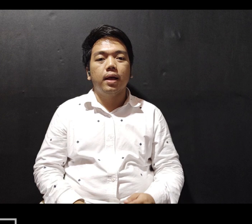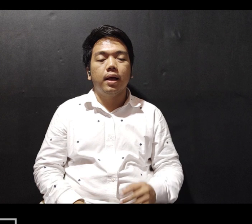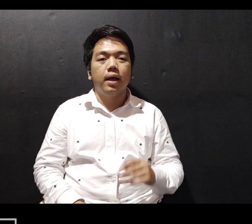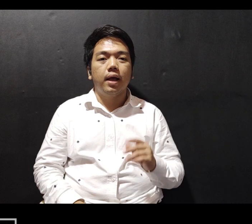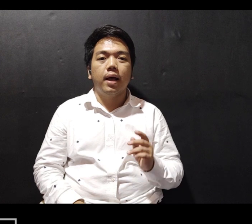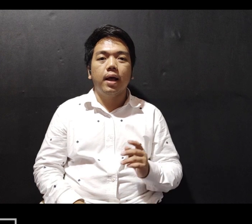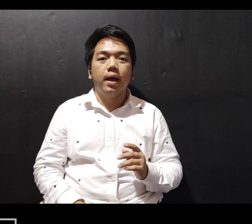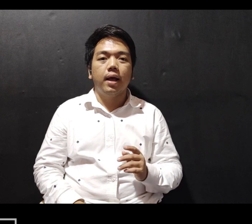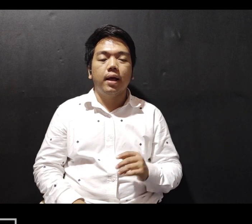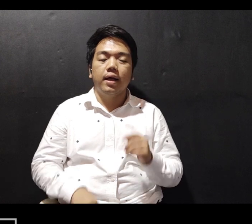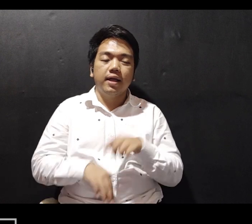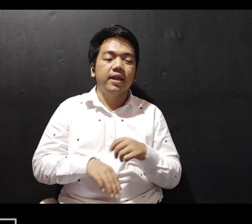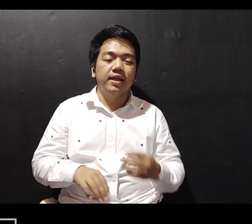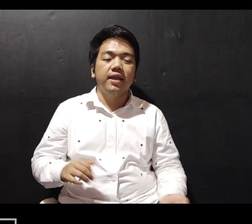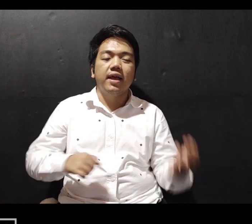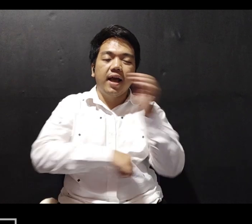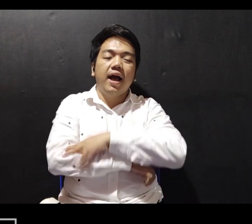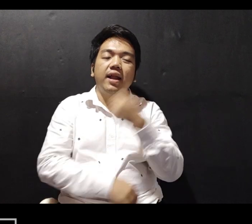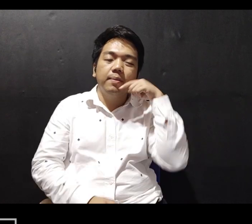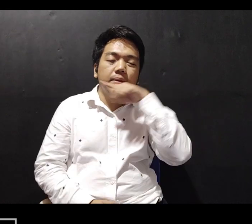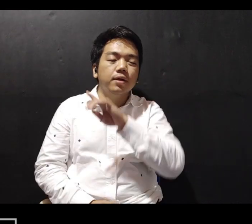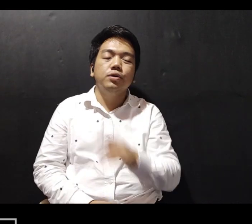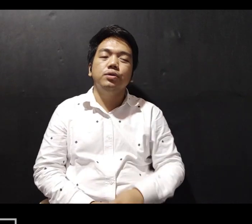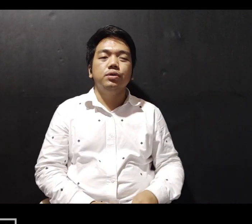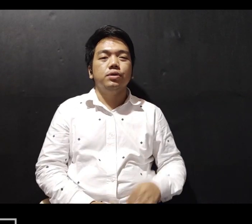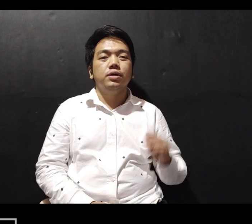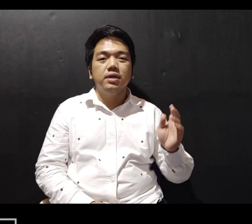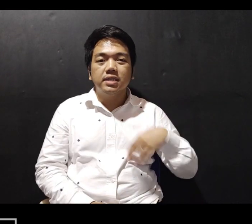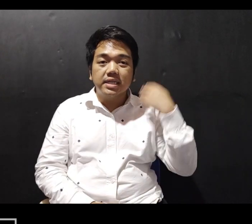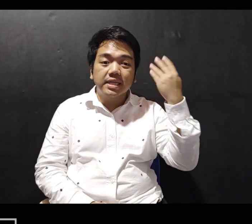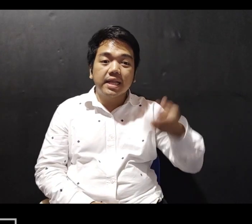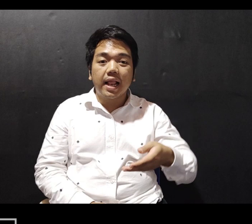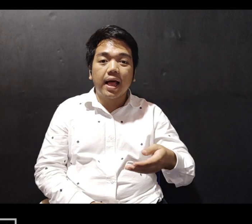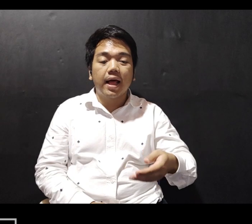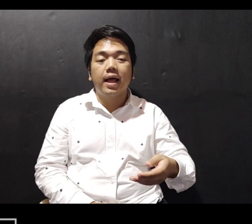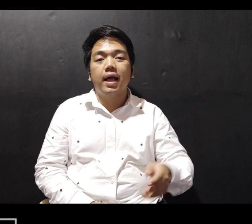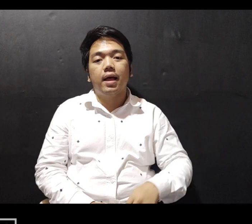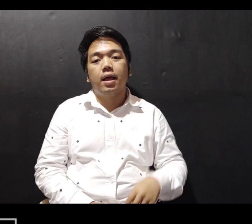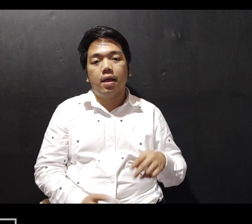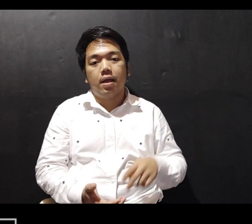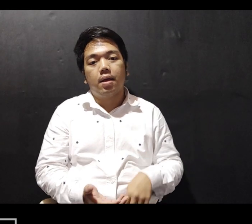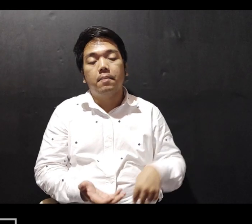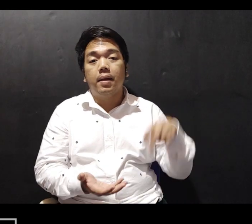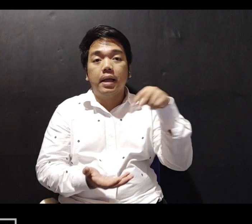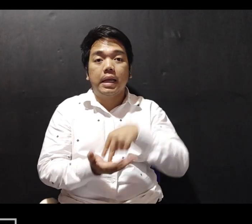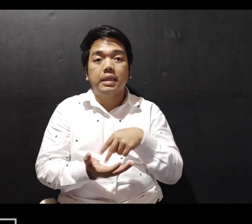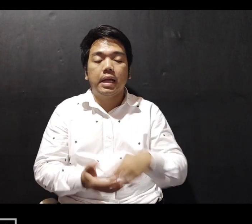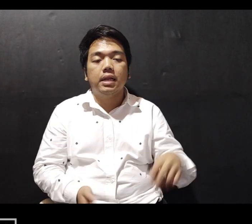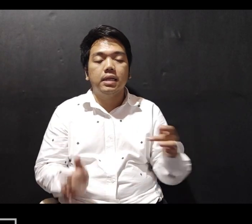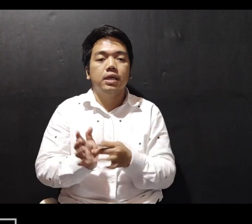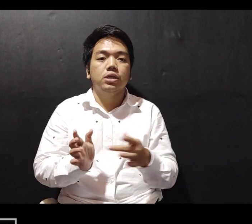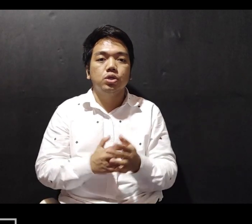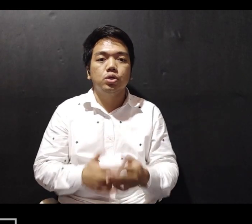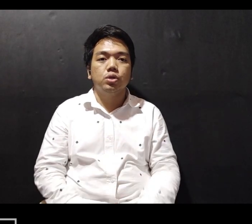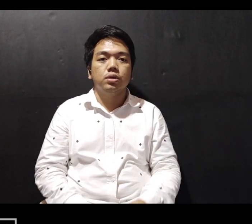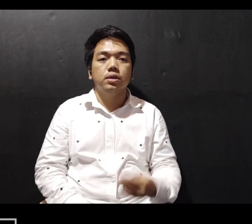setelah kebangkitan Tuhan Yesus. Mari kita buka bersama dari kitab Kisah Para